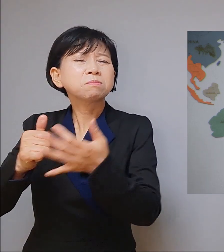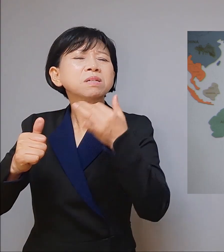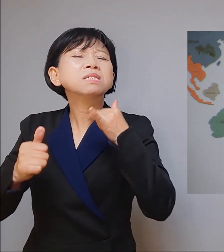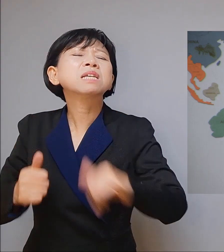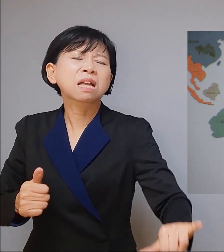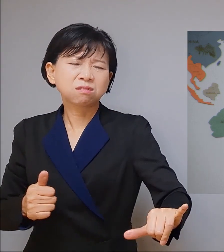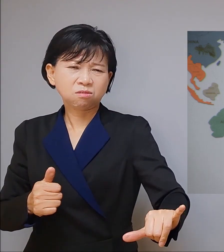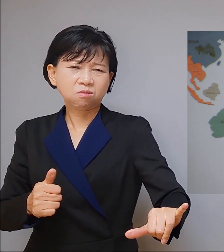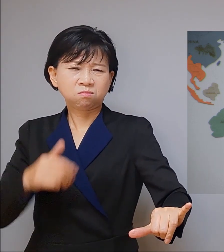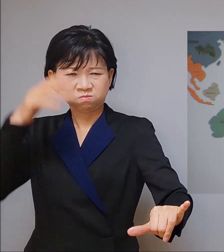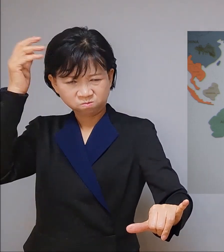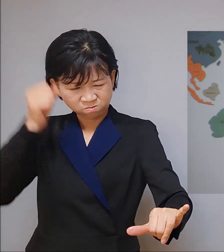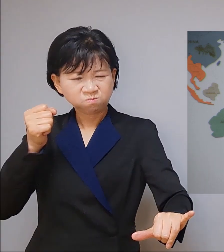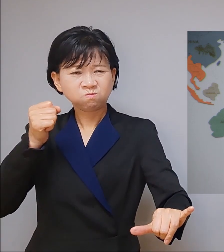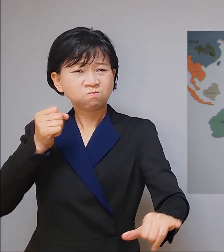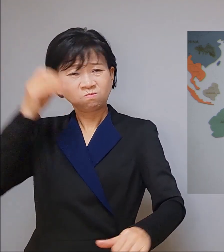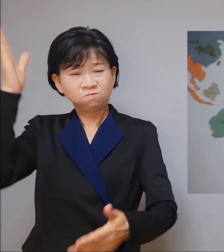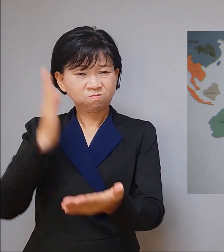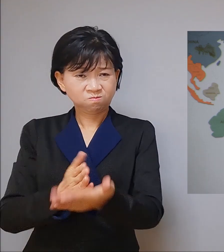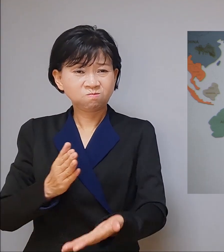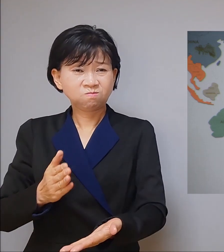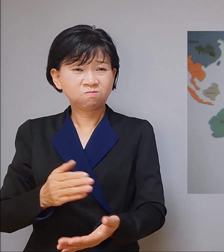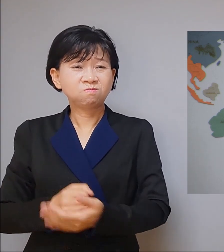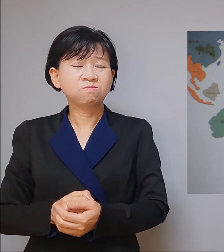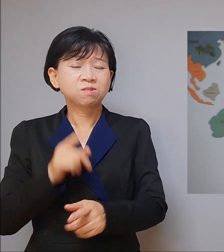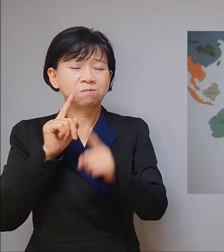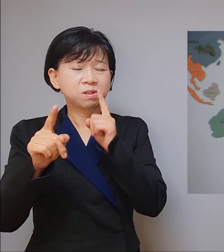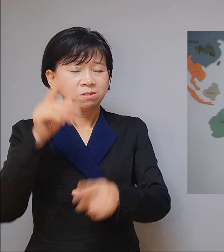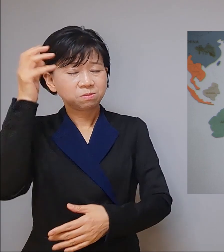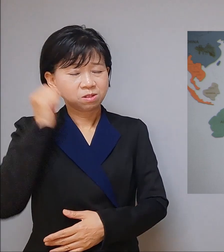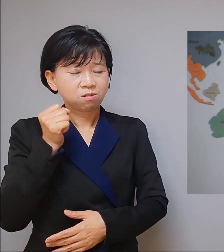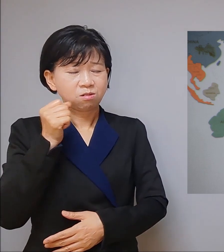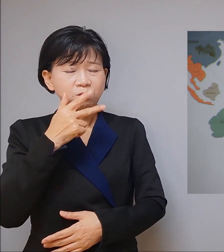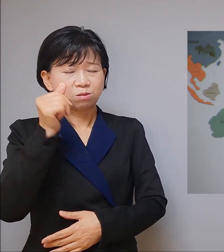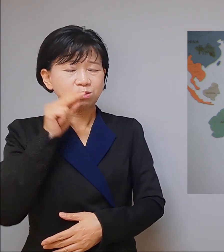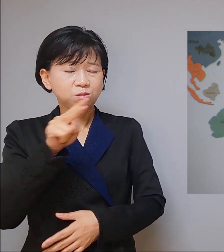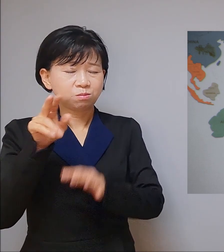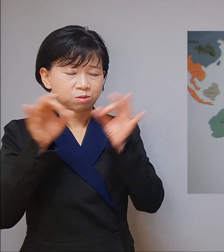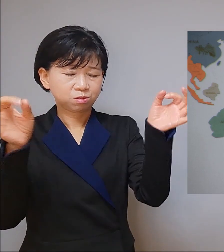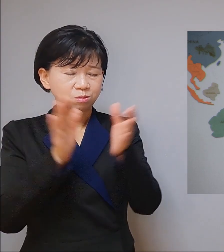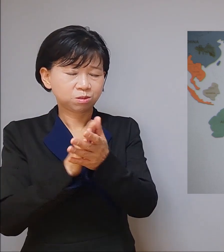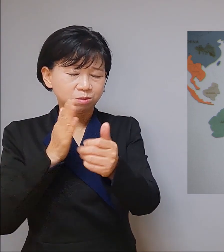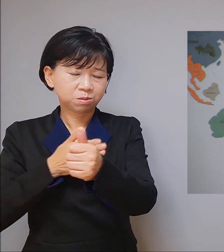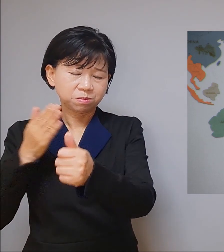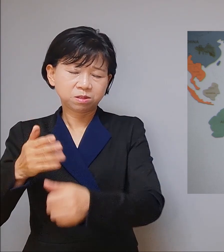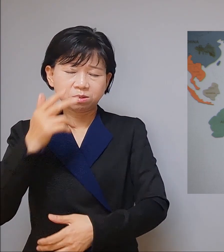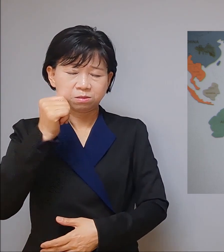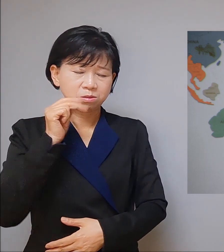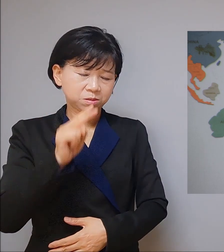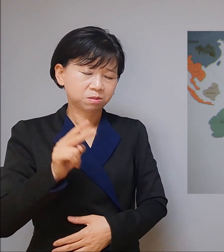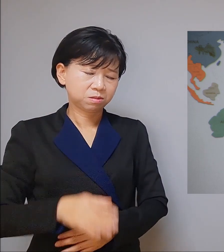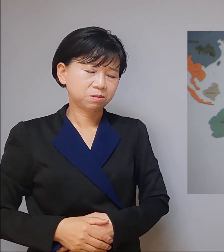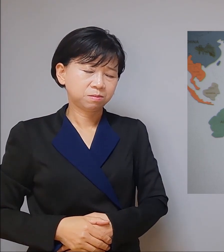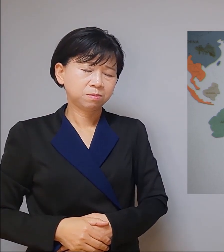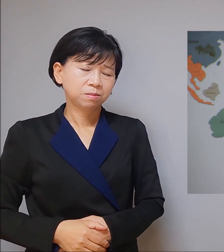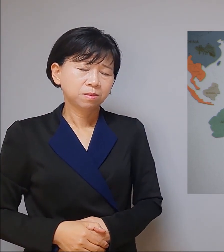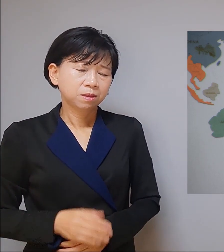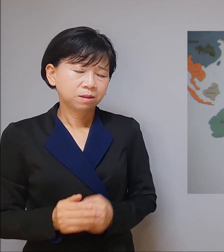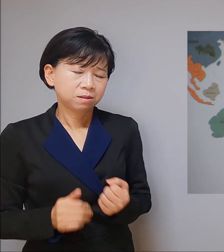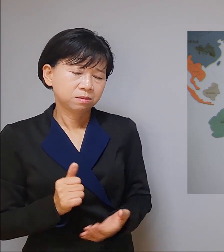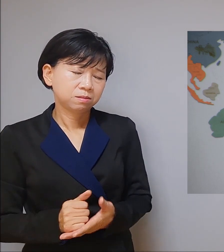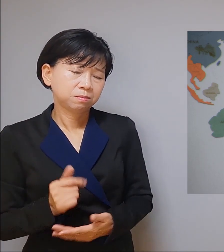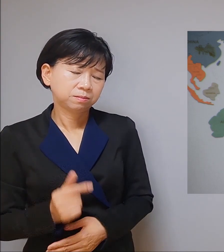마시기를 바랍니다. 아멘. 우리 말씀을 기억하면서 우리 주여 한번 부르짖고 기도합니다. 주여, 하나님 아버지